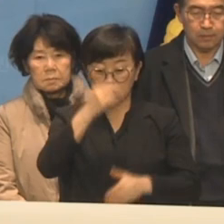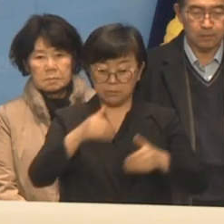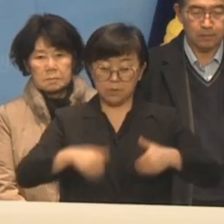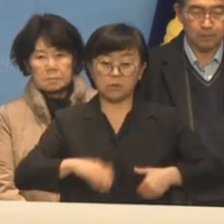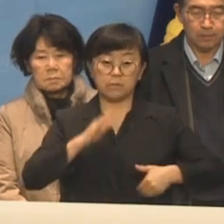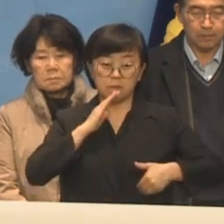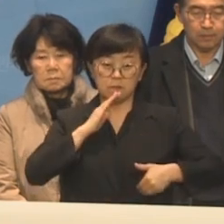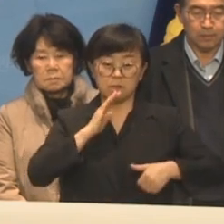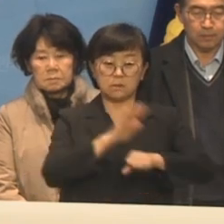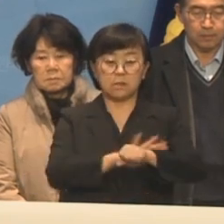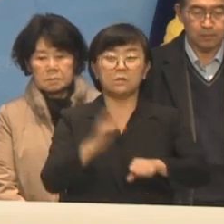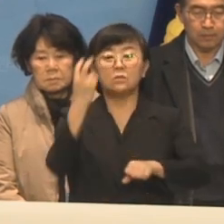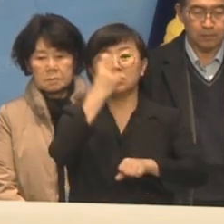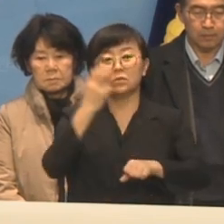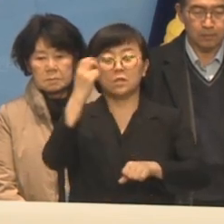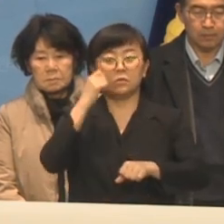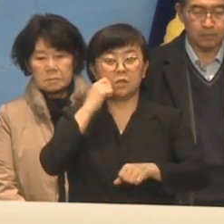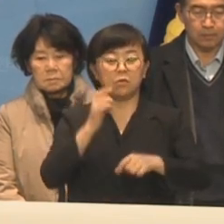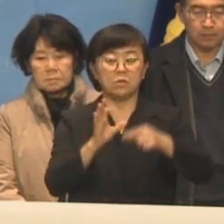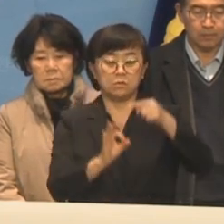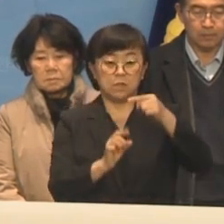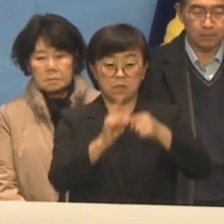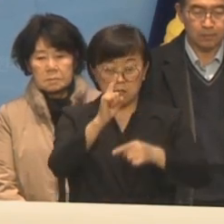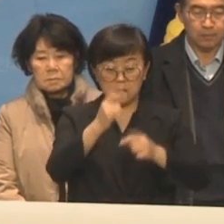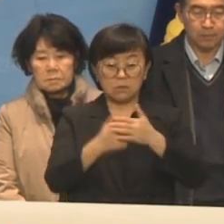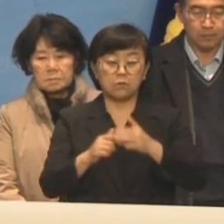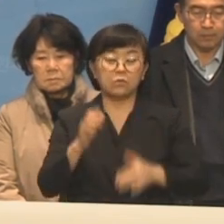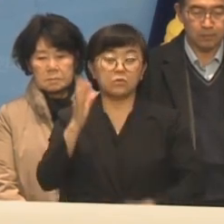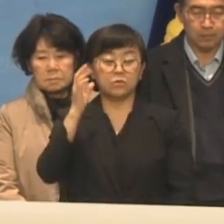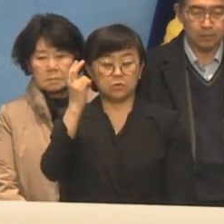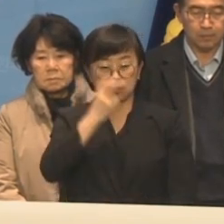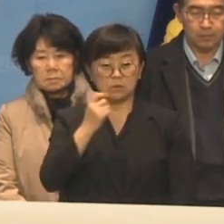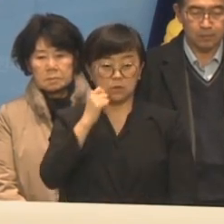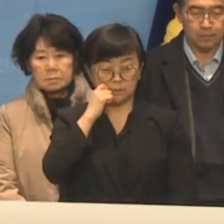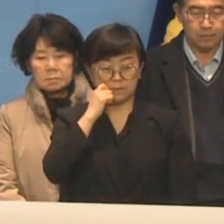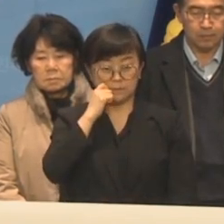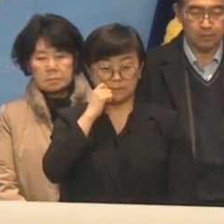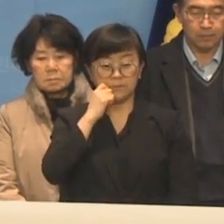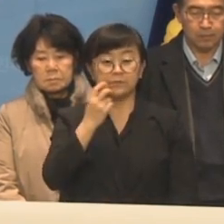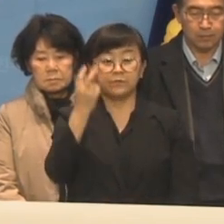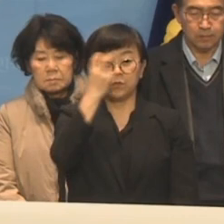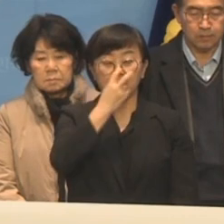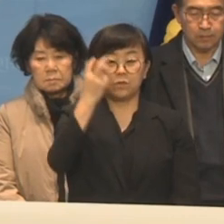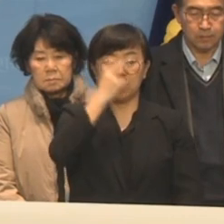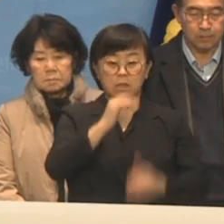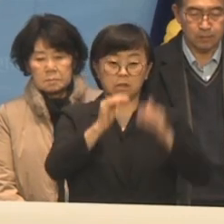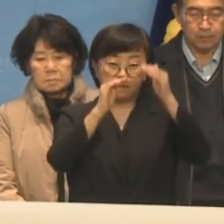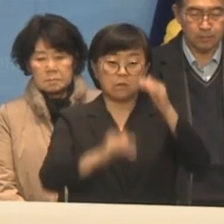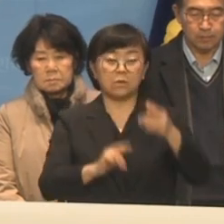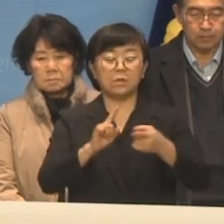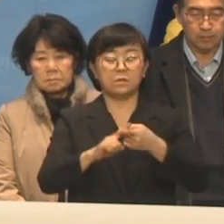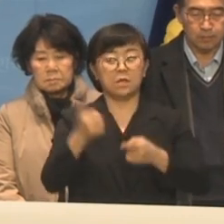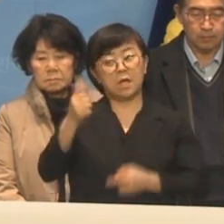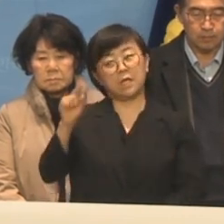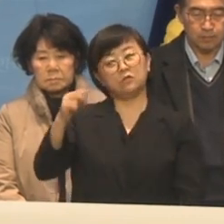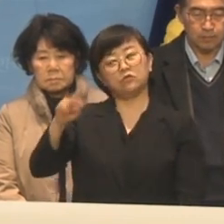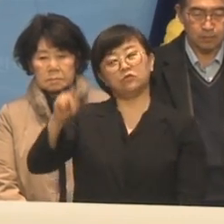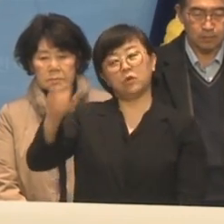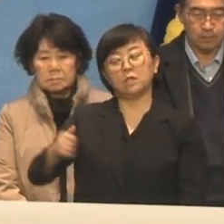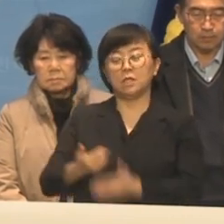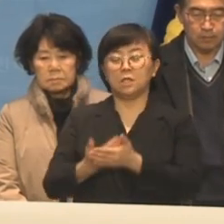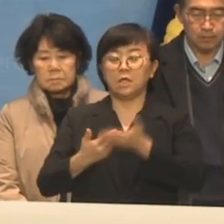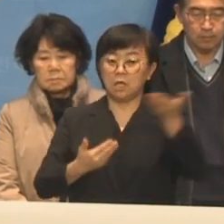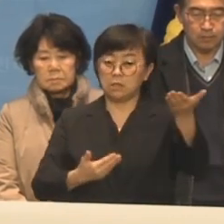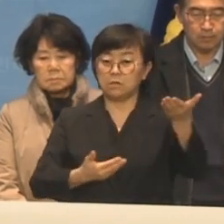부분들은 제대로 조사도 하지 못하고 10분의 1도 제대로 조사 못했다. 그리고 조사한 부분도 한수원이 제출하는 서류 내에서